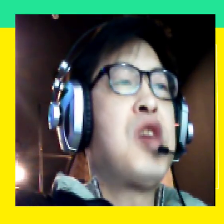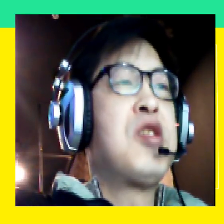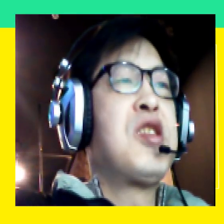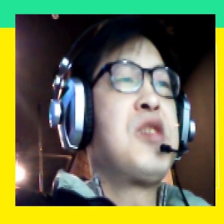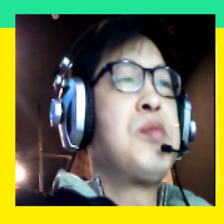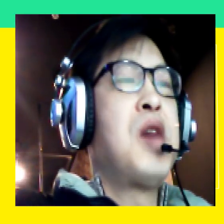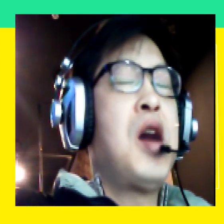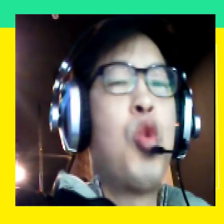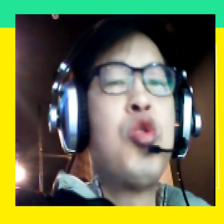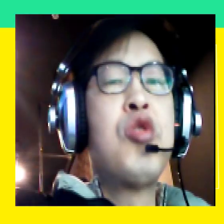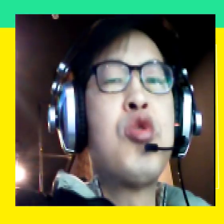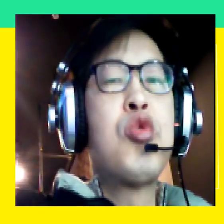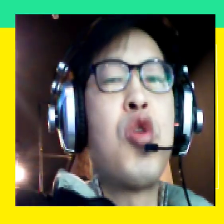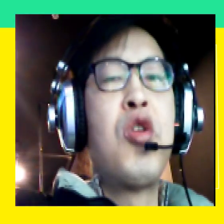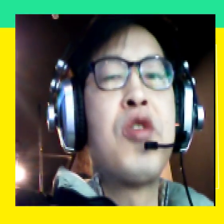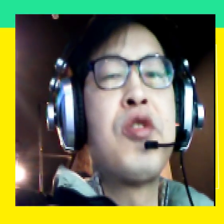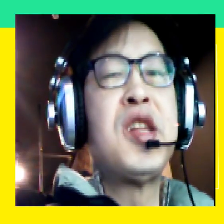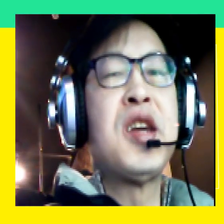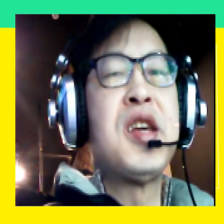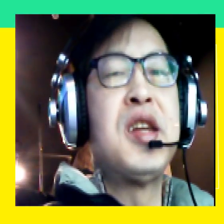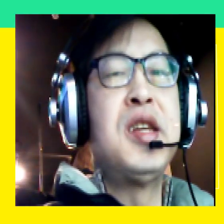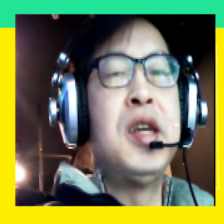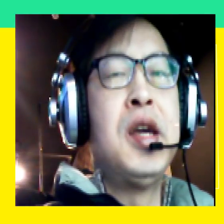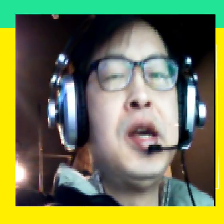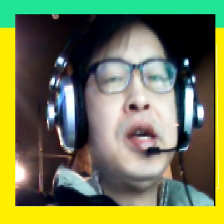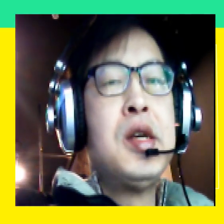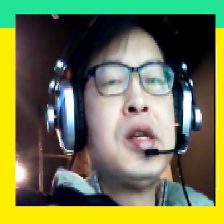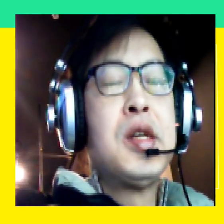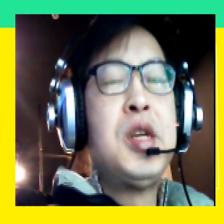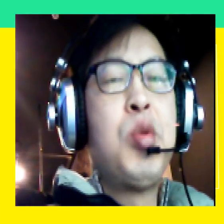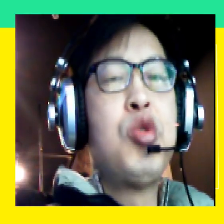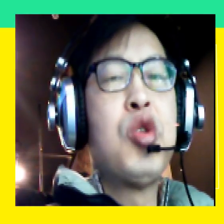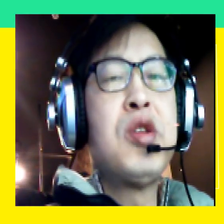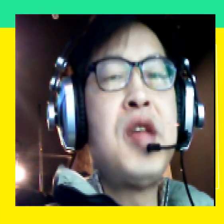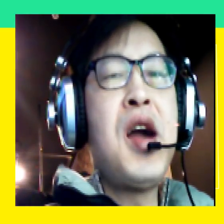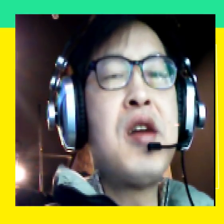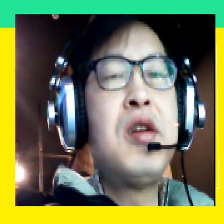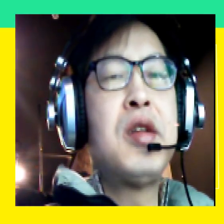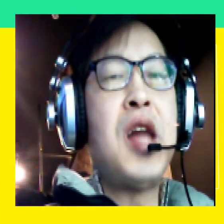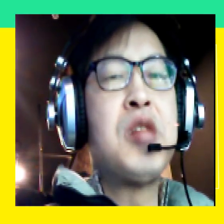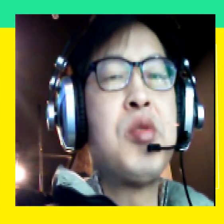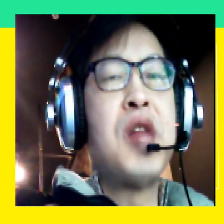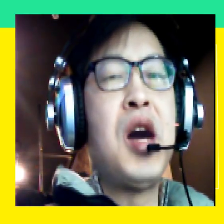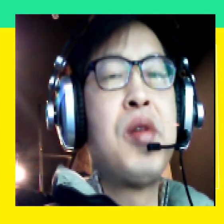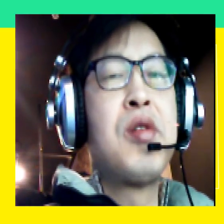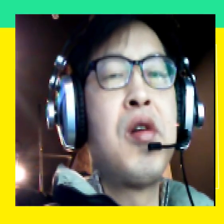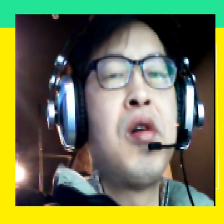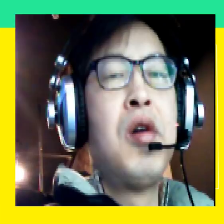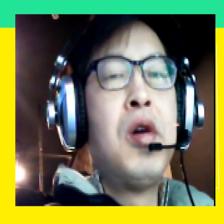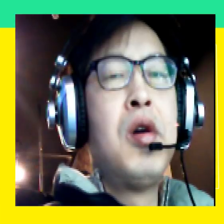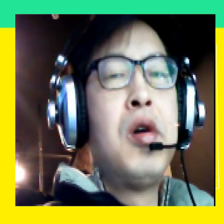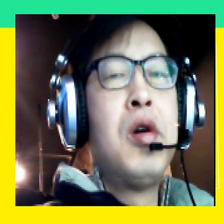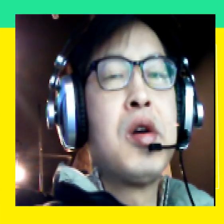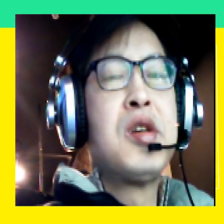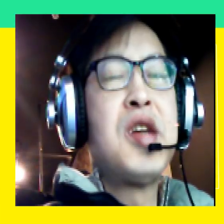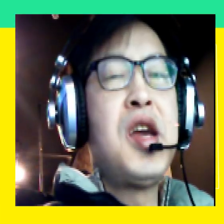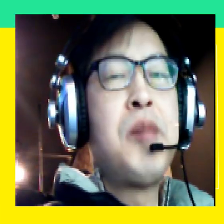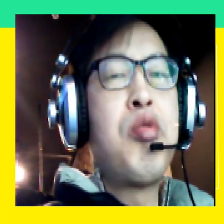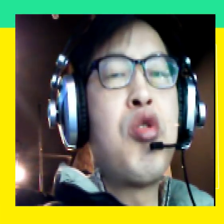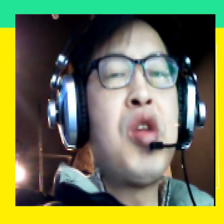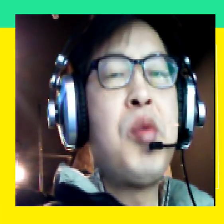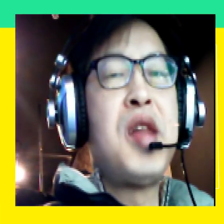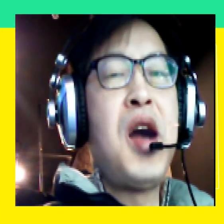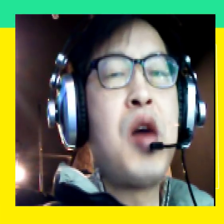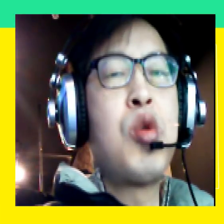구매 부탁드리겠습니다. 한 5년 정도 걸렸어요, 제작 기한이. 기본적인 생각을 다듬어 나가면서